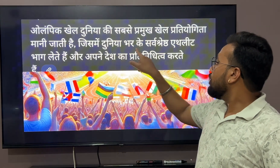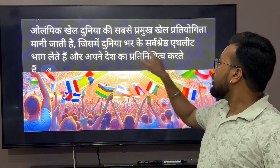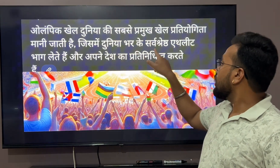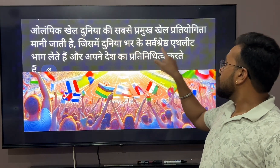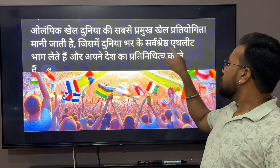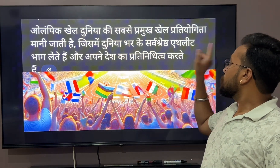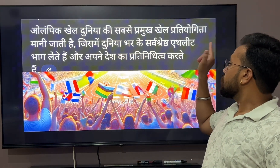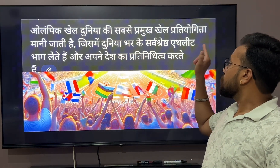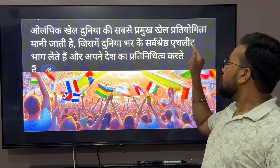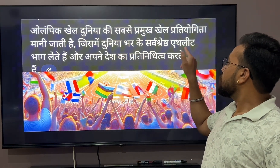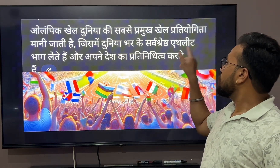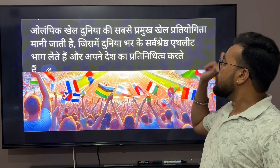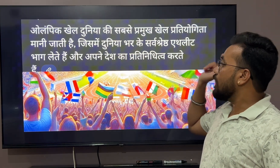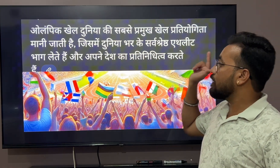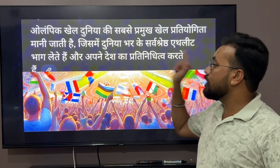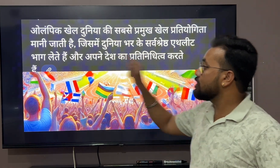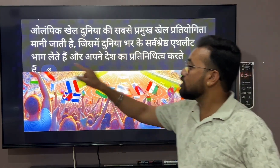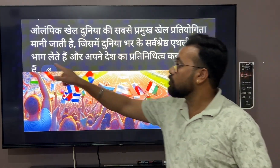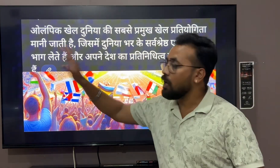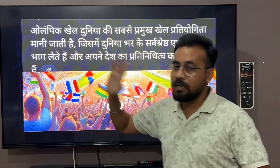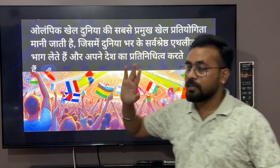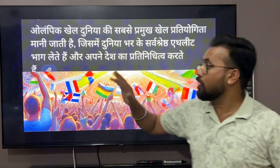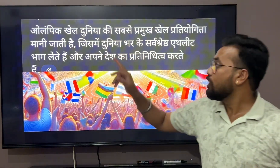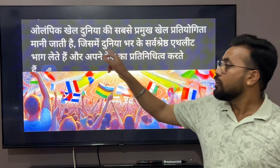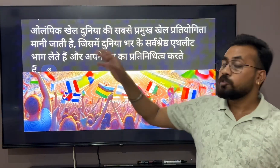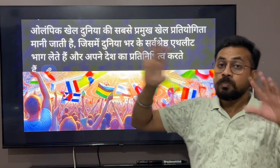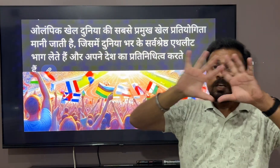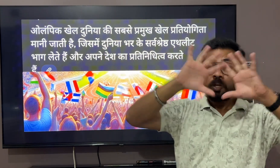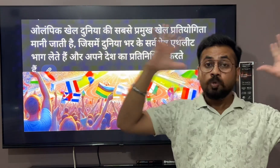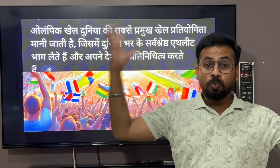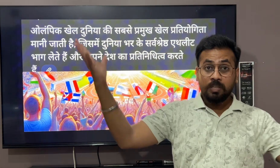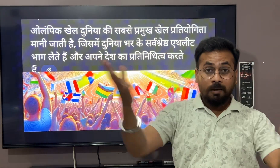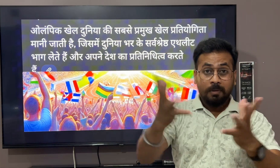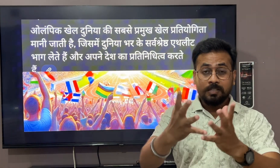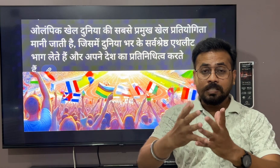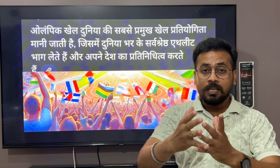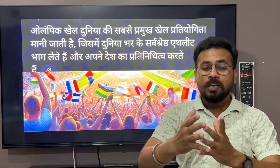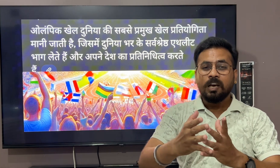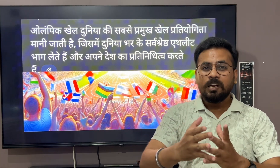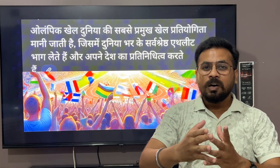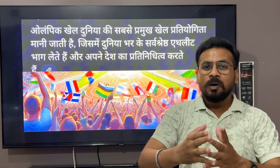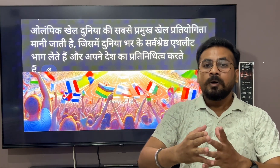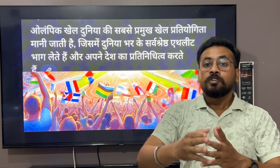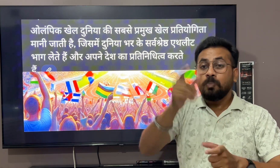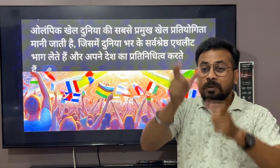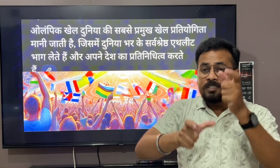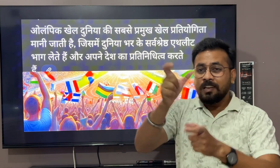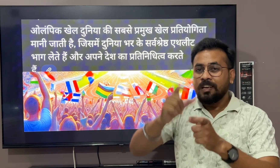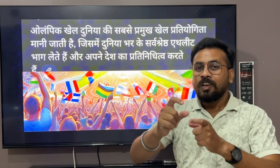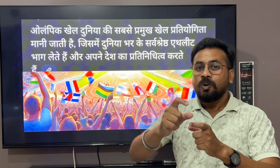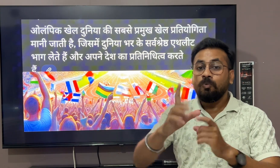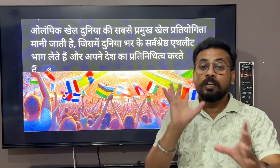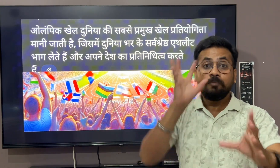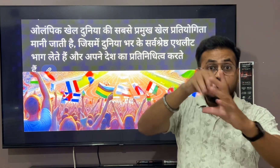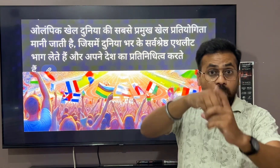के सर्वश्रेष्ठ एथलीट्स भाग लेते हैं, जिसमें दुनिया भर से है ना जो पर्सन है वो इन्वॉल्व होते